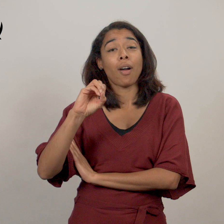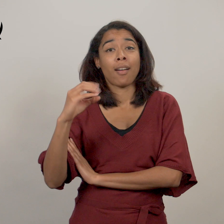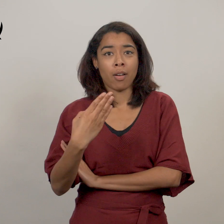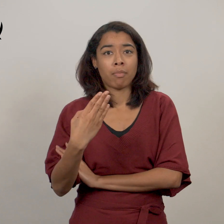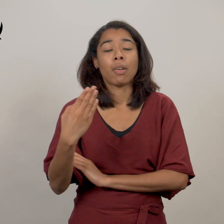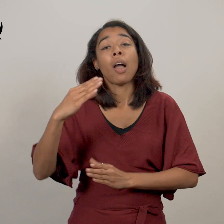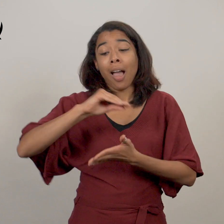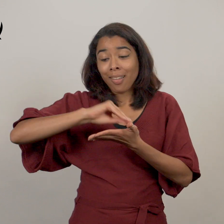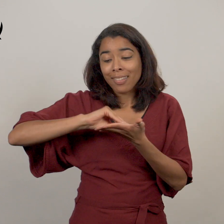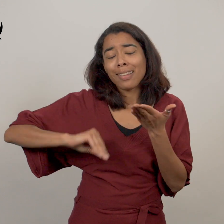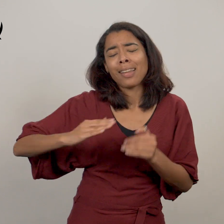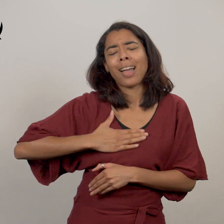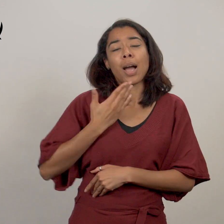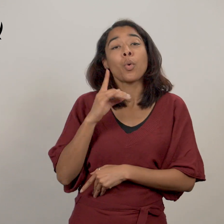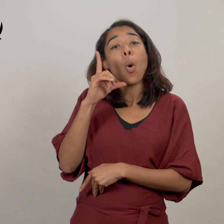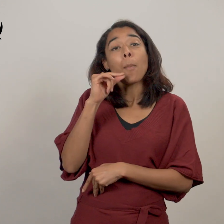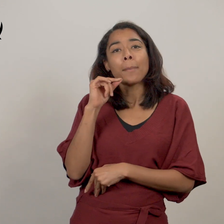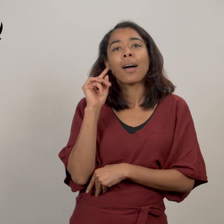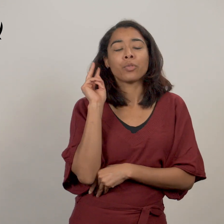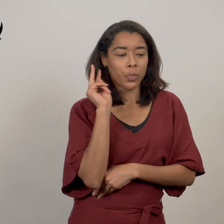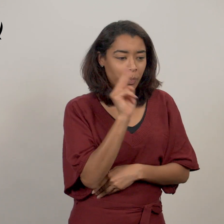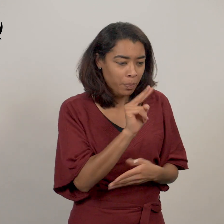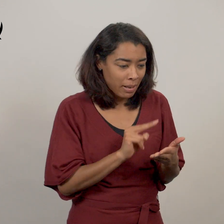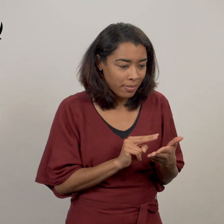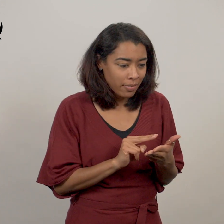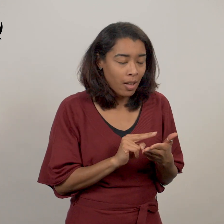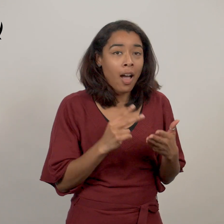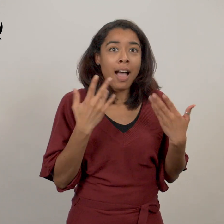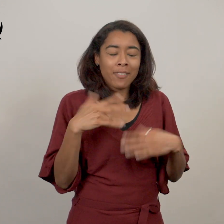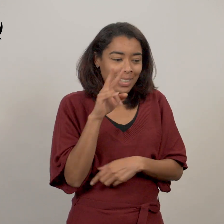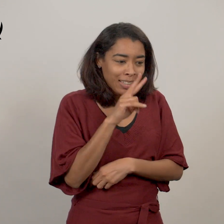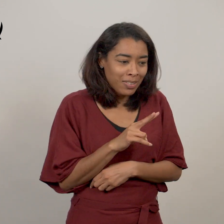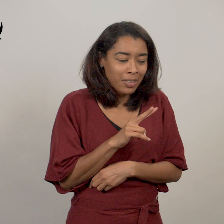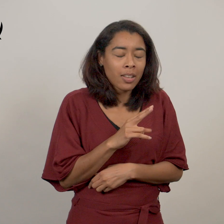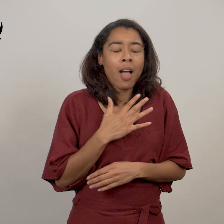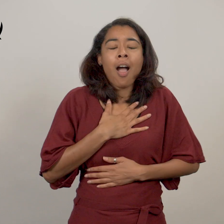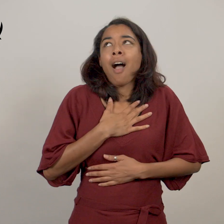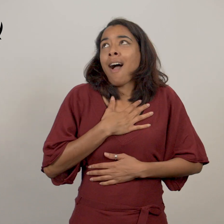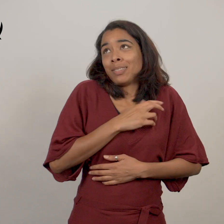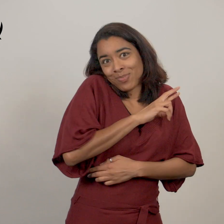regardé, je vous garantis, vous allez avoir très envie de courir dans ses bras et l'écouter.